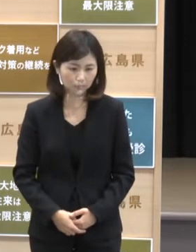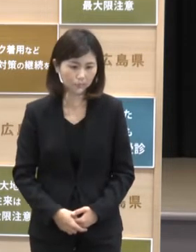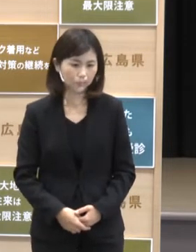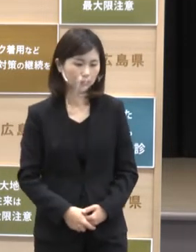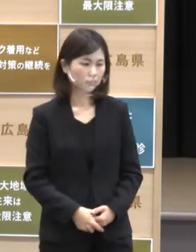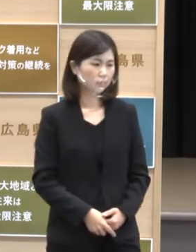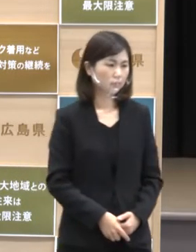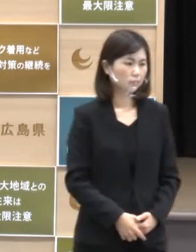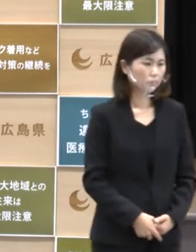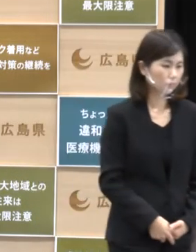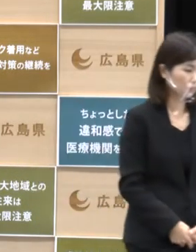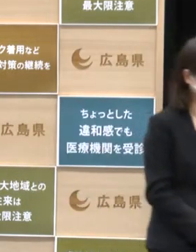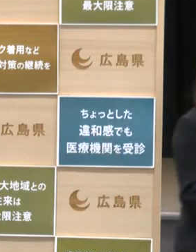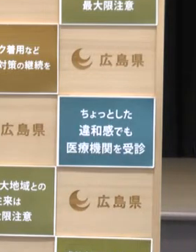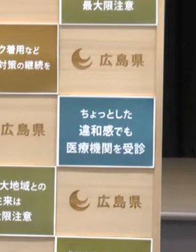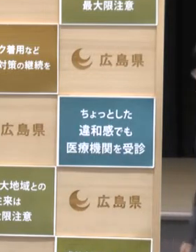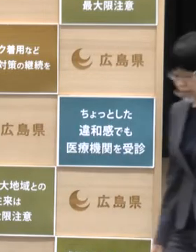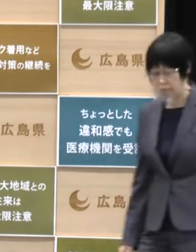他いかがでしょうか。